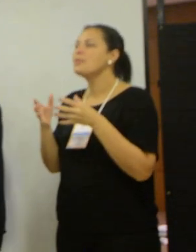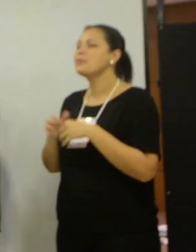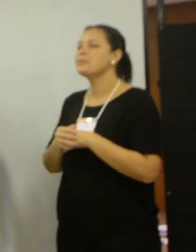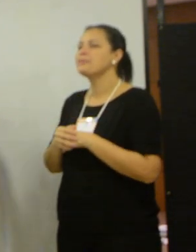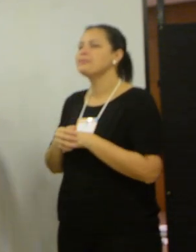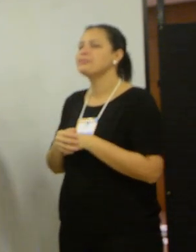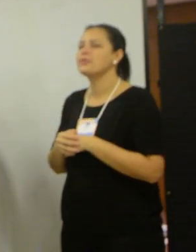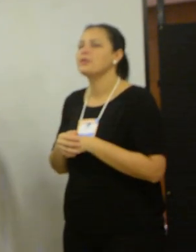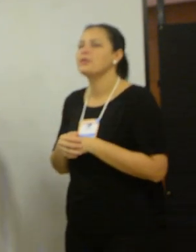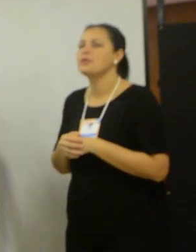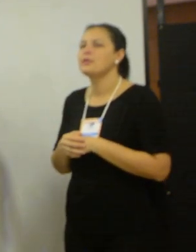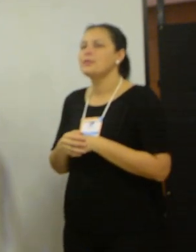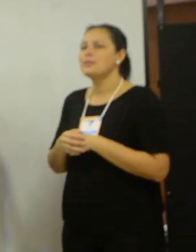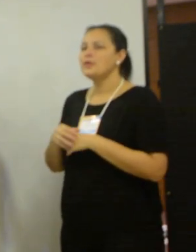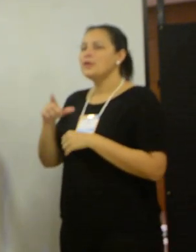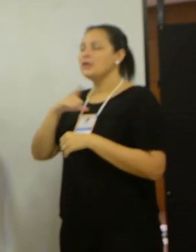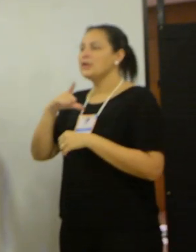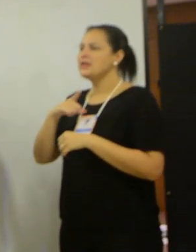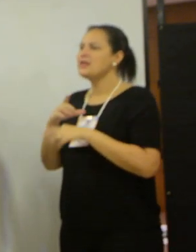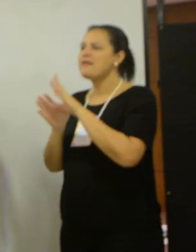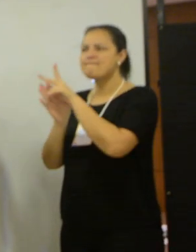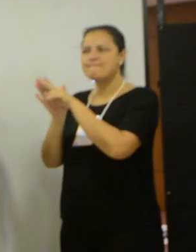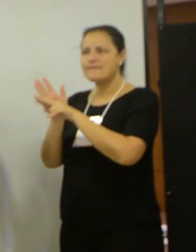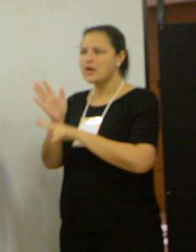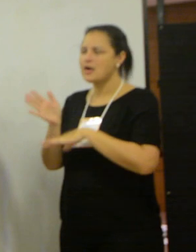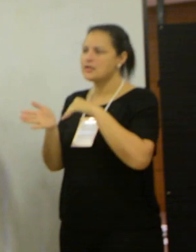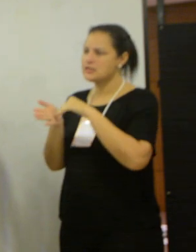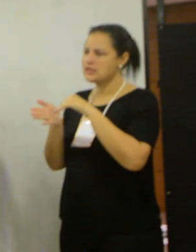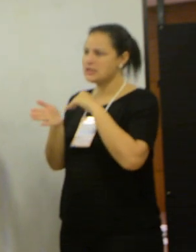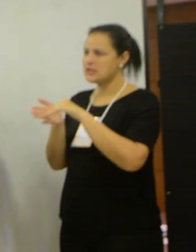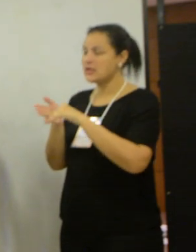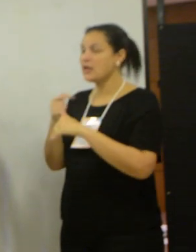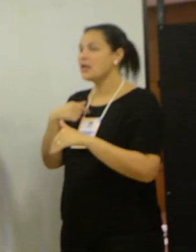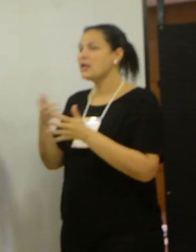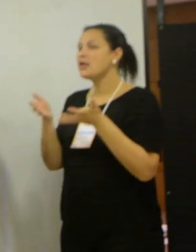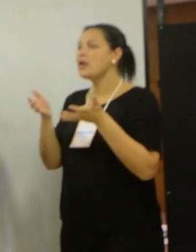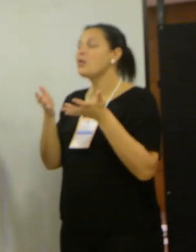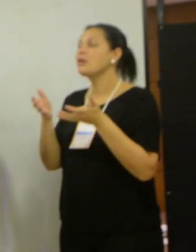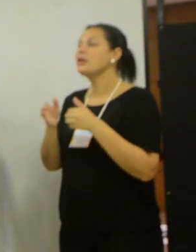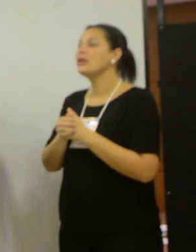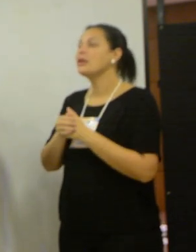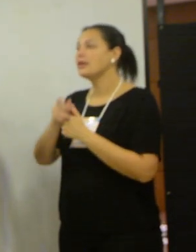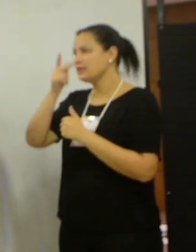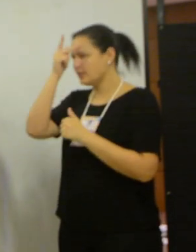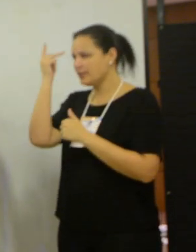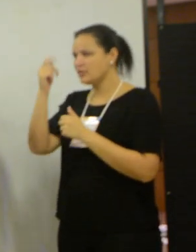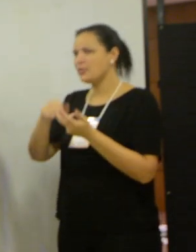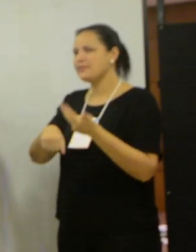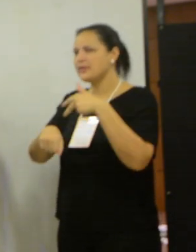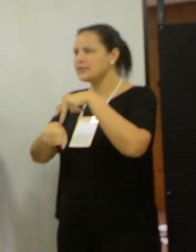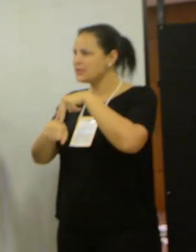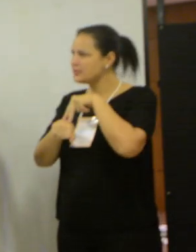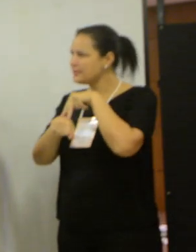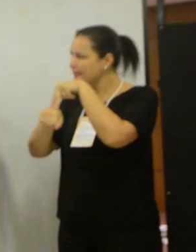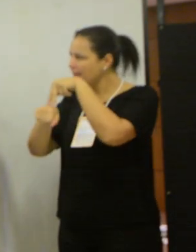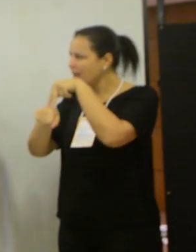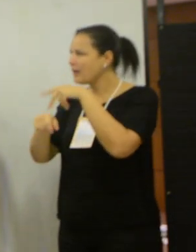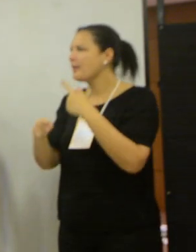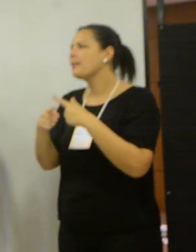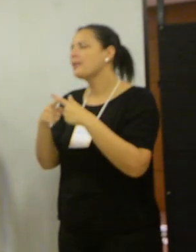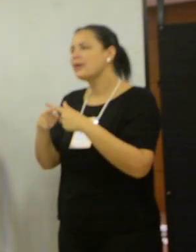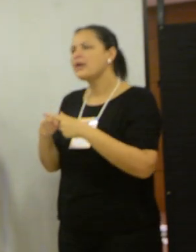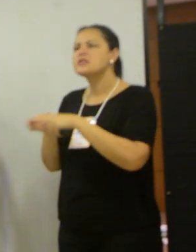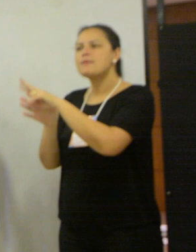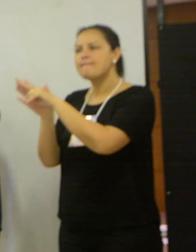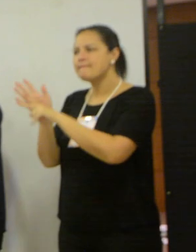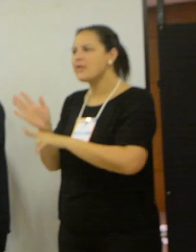transdisciplinar, né, que envolve várias secretarias. Eu gostaria que essas pessoas se tornassem de pé, né, porque são várias secretarias,